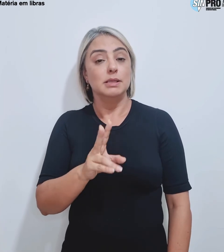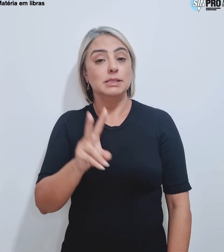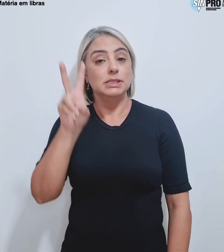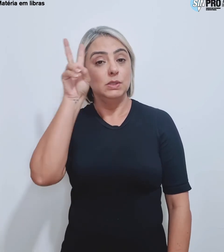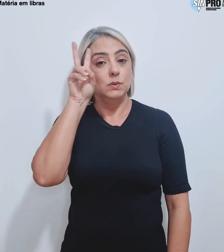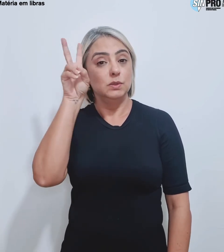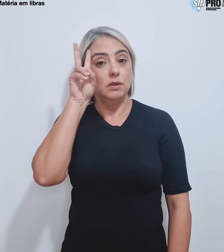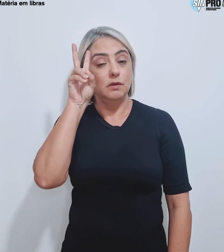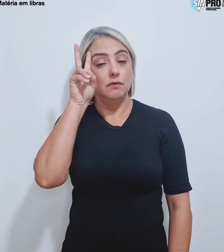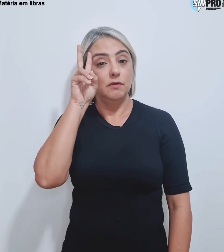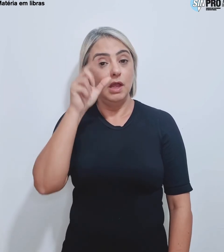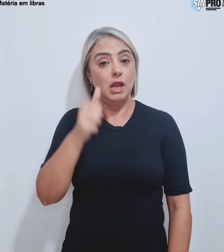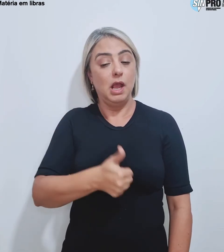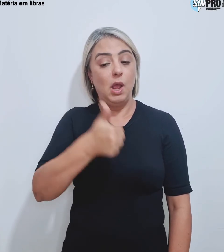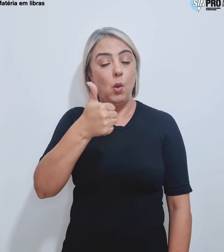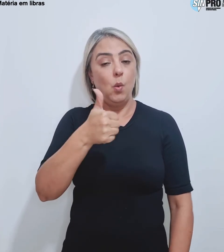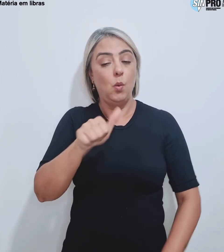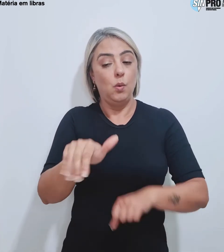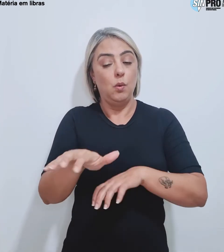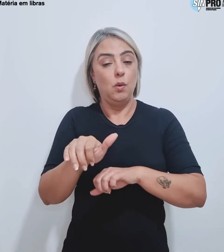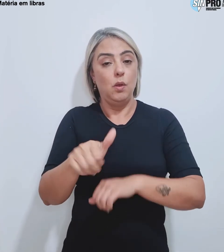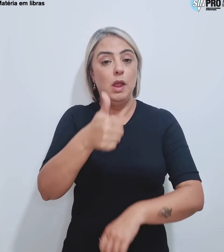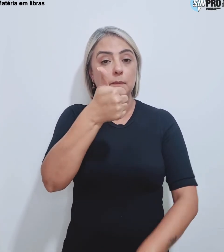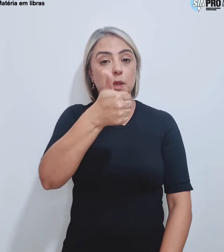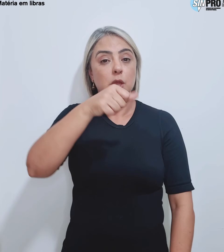nesta segunda-feira, 1/9,